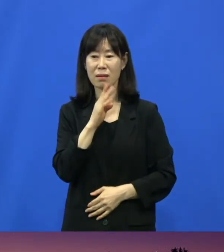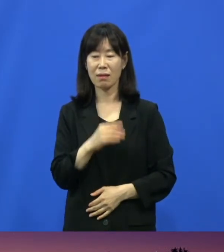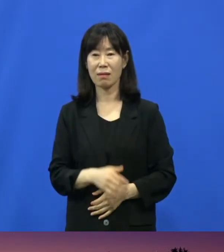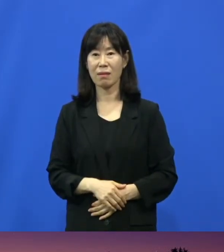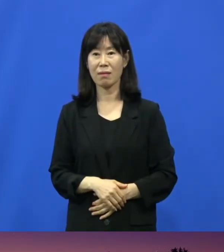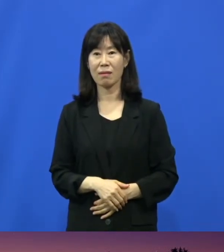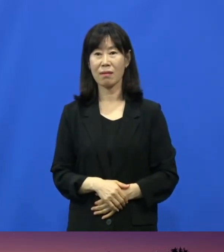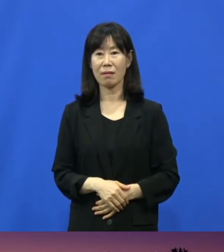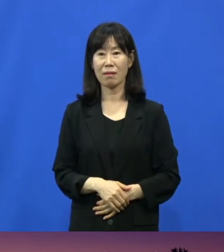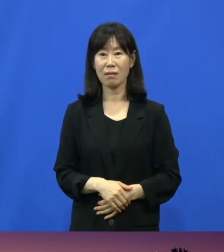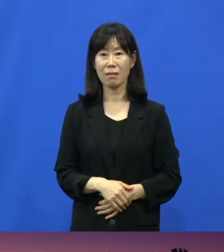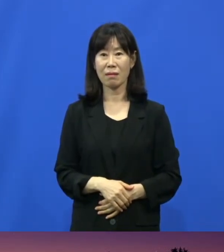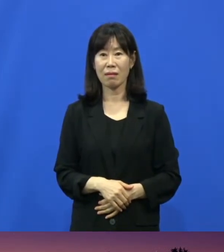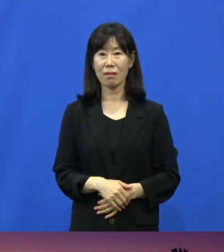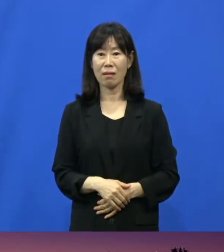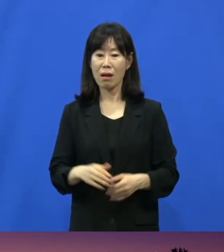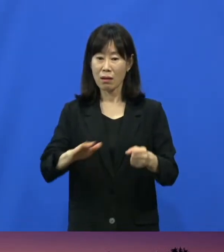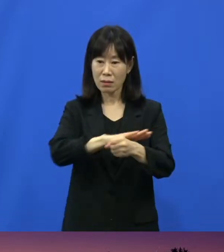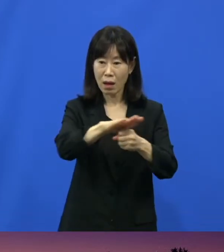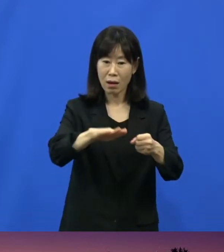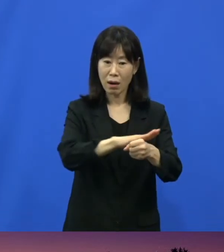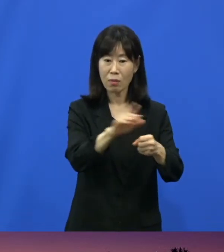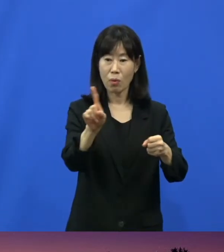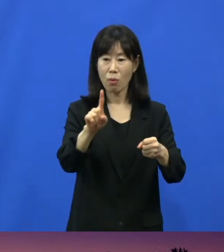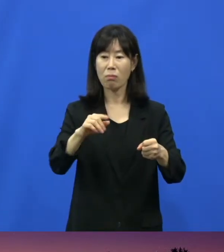여러분, 사랑이 뭐예요? 기다리는 거잖아요.